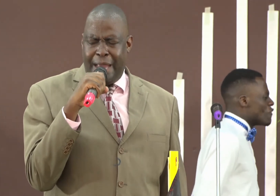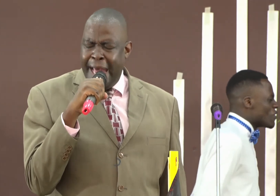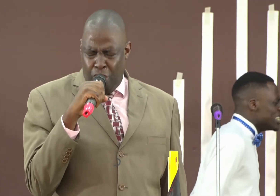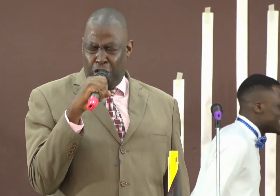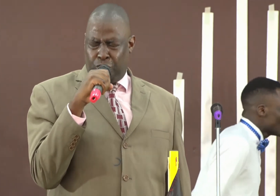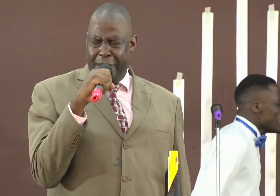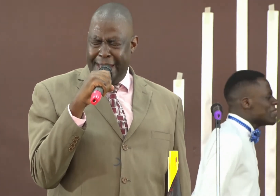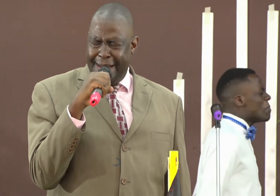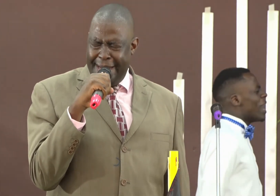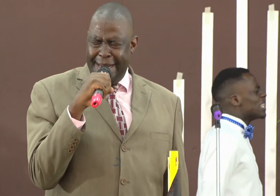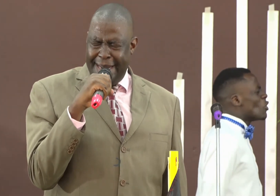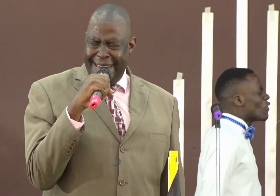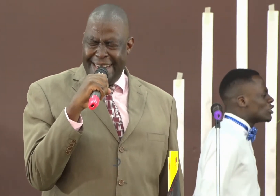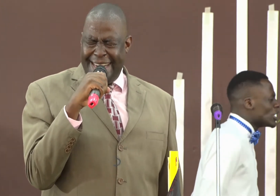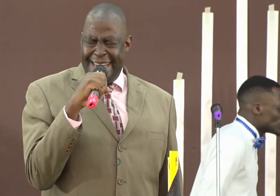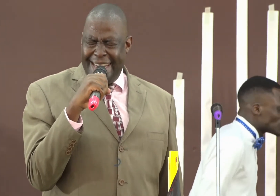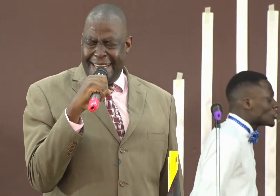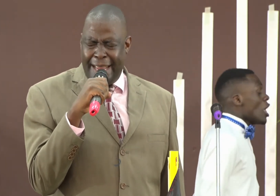pomoyo otubere